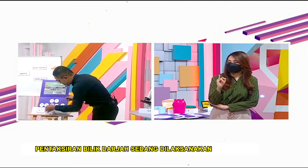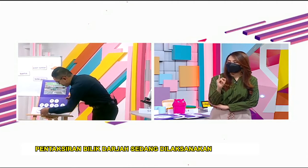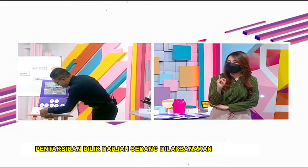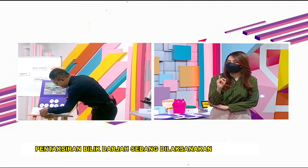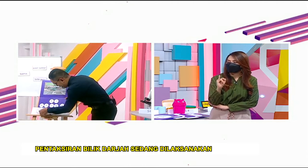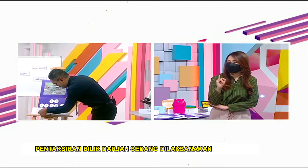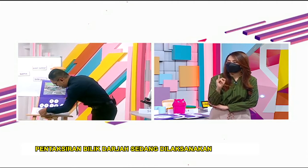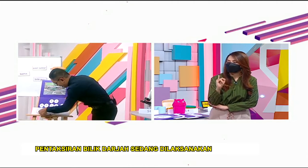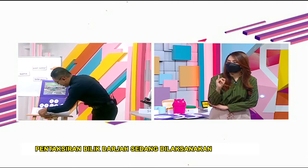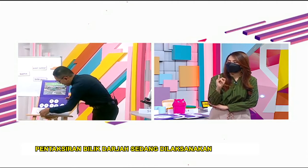I. L.